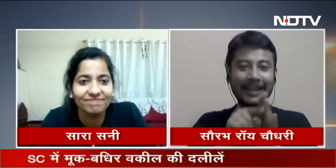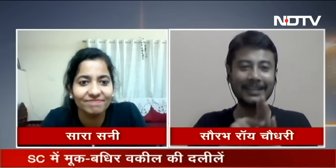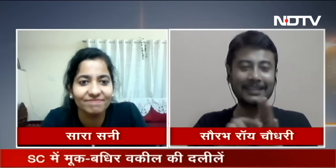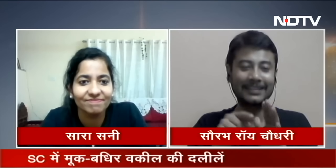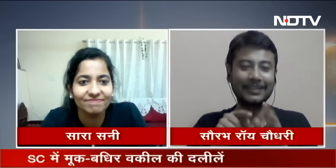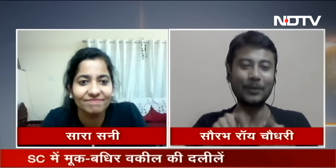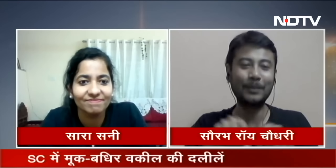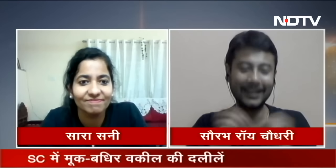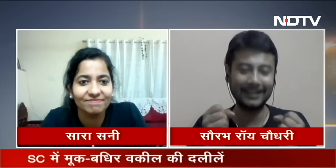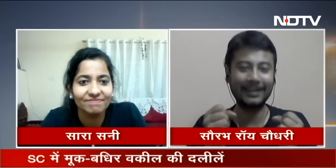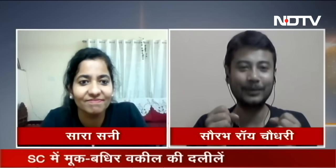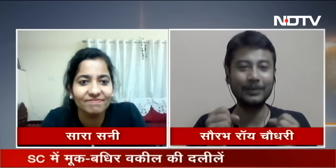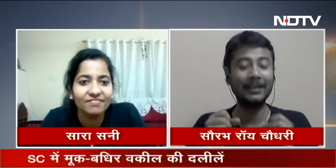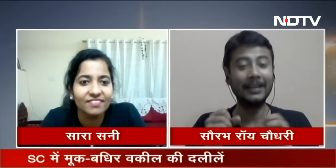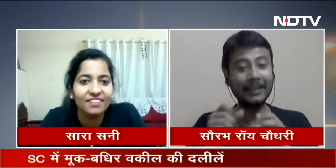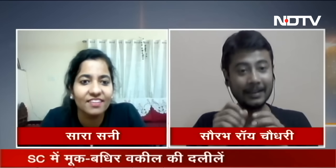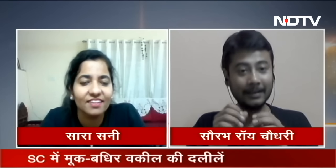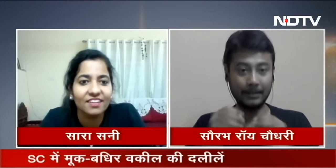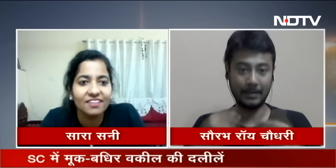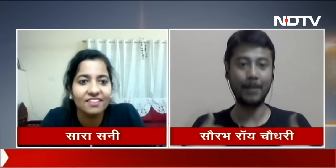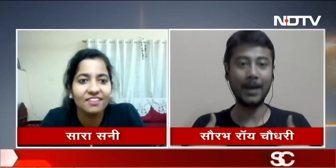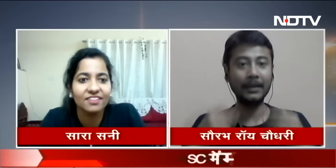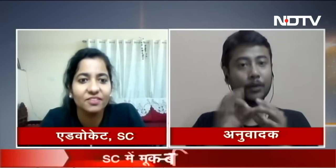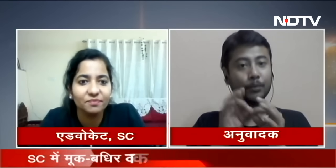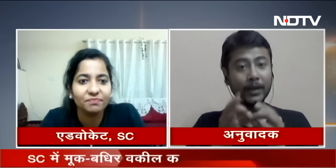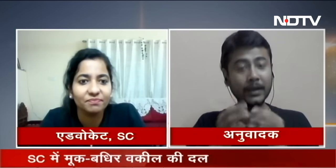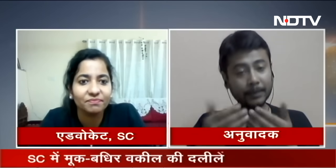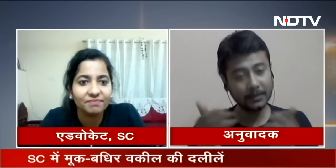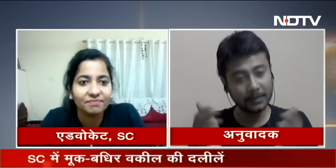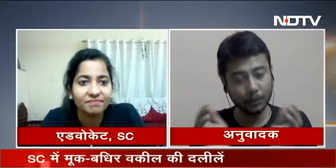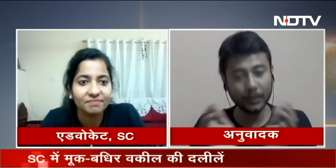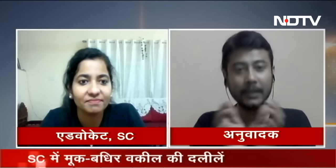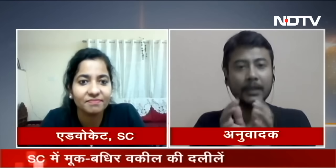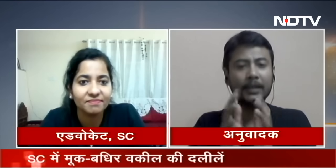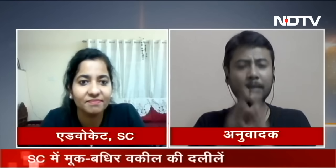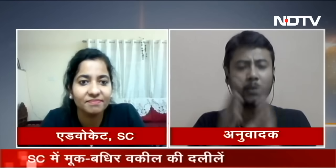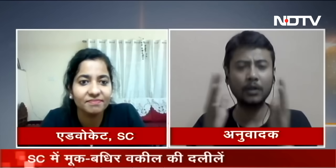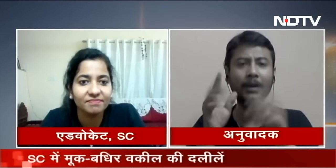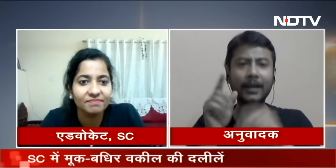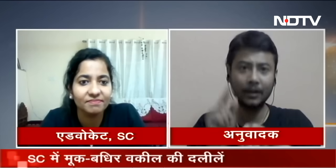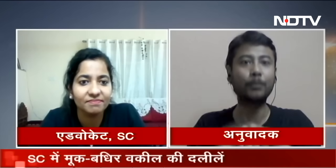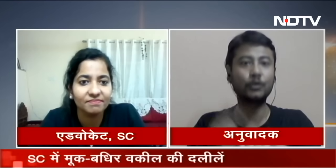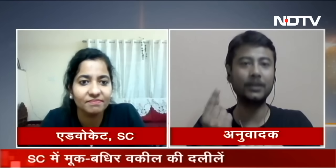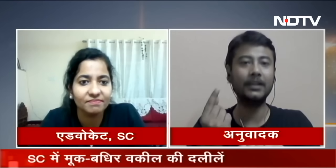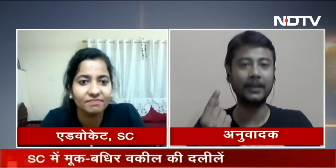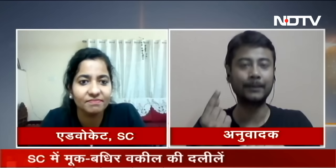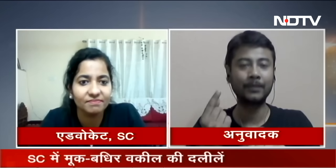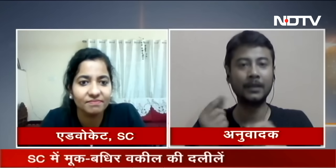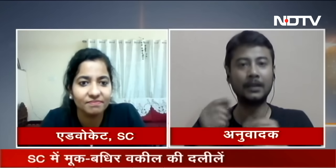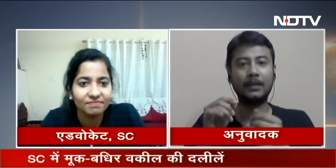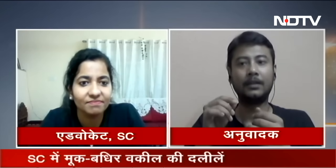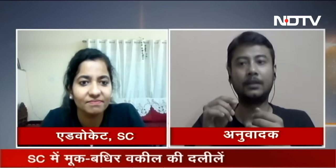अपने एथिक्स को ब्रेक कर रहा हूँ, लेकिन हमारे लिए और पूरे इंटरप्रेटर्स कम्युनिटी के लिए ये बहुत बड़ा एक